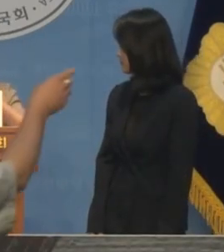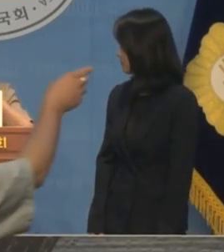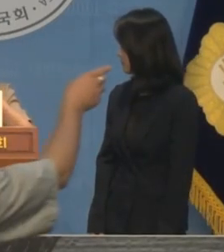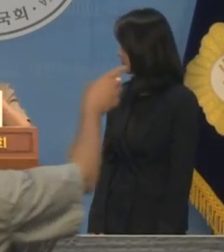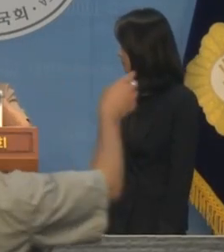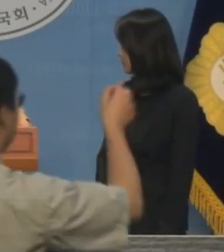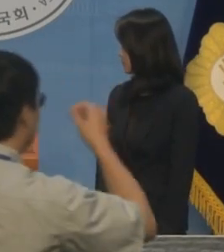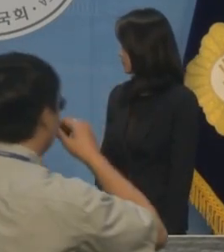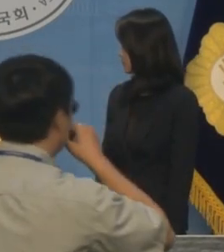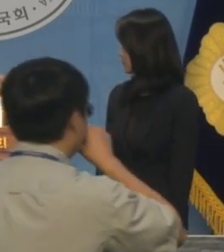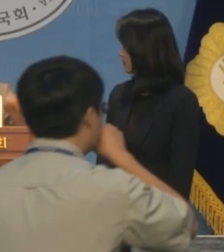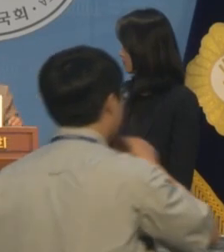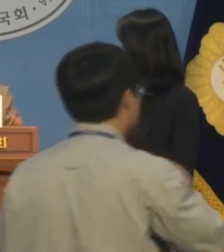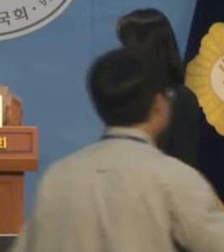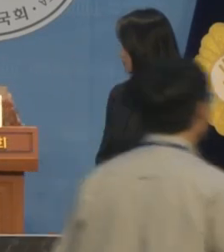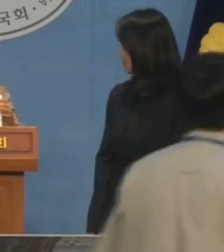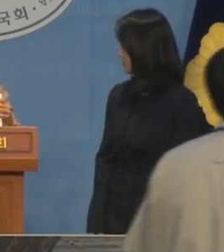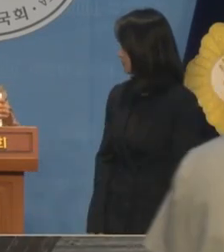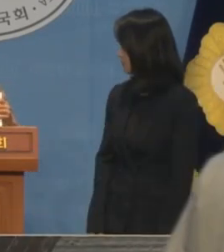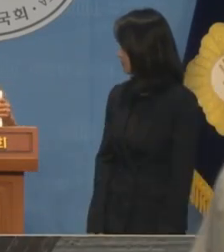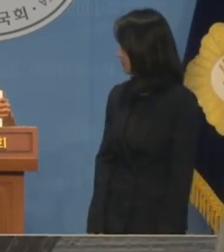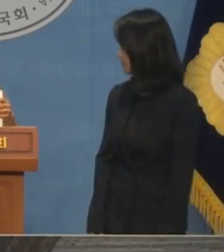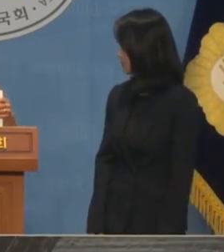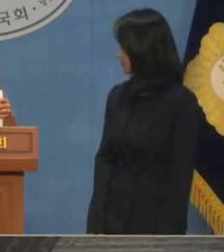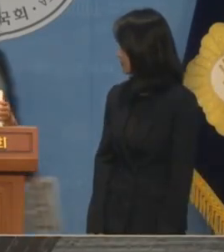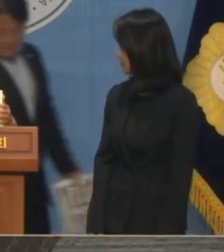조금만. 아, 네, 괜찮습니다.